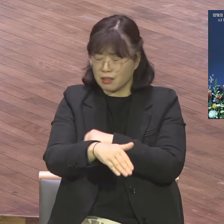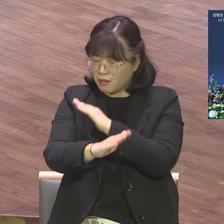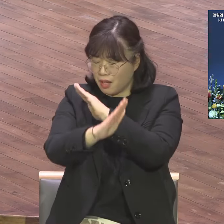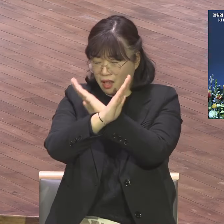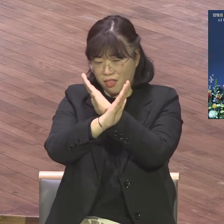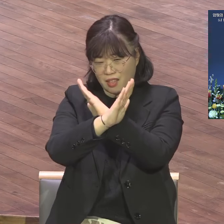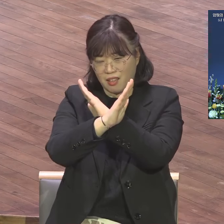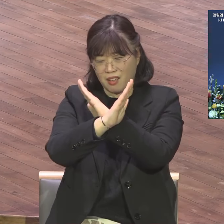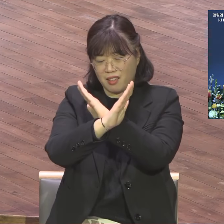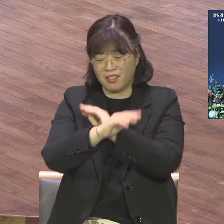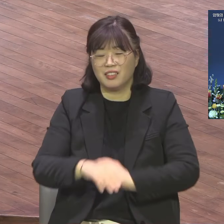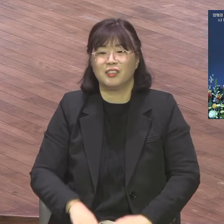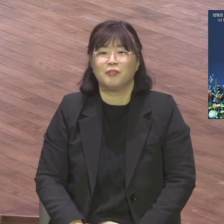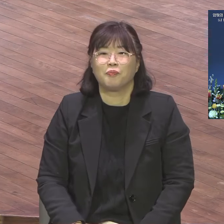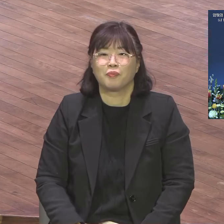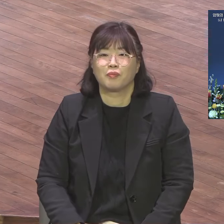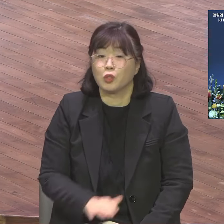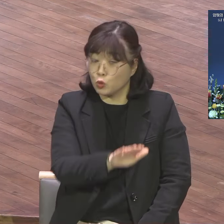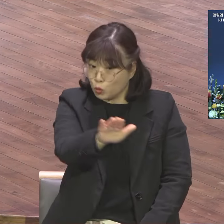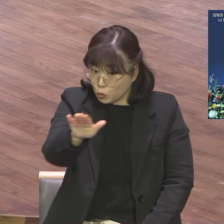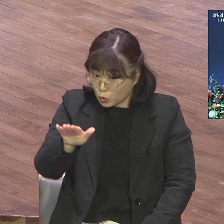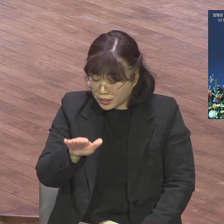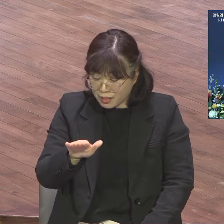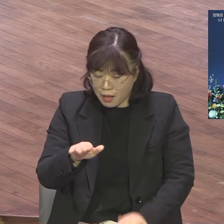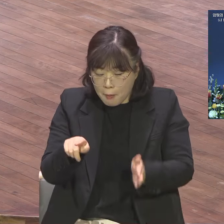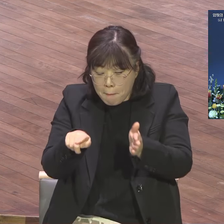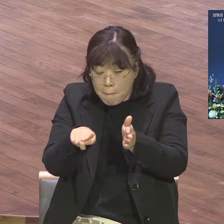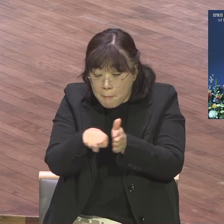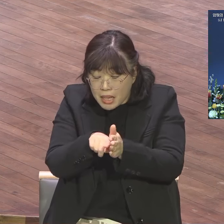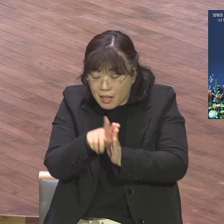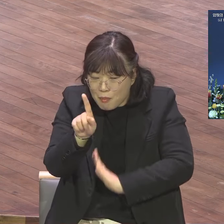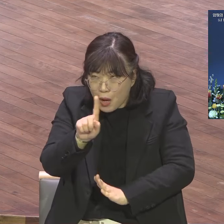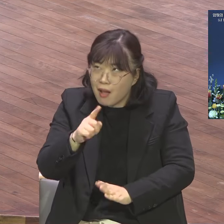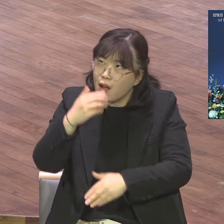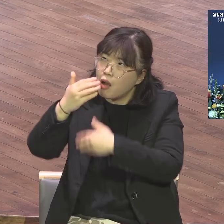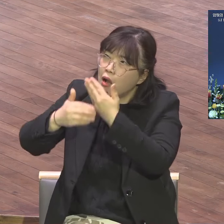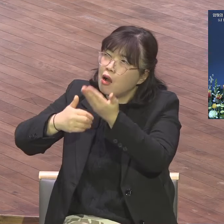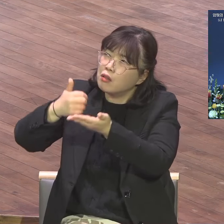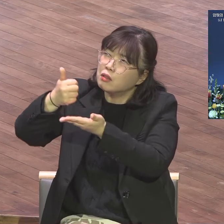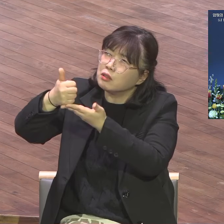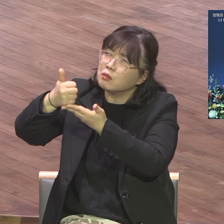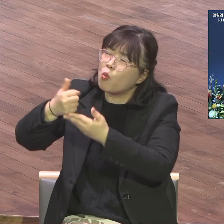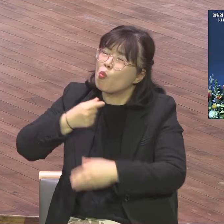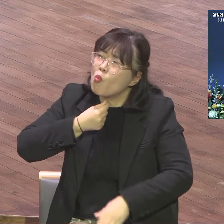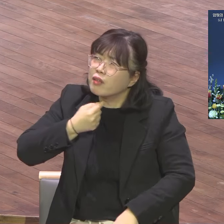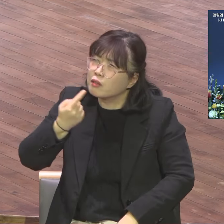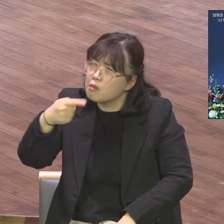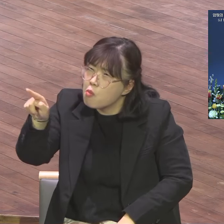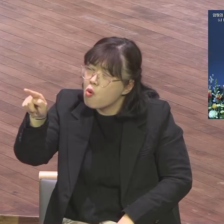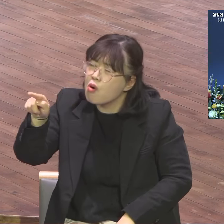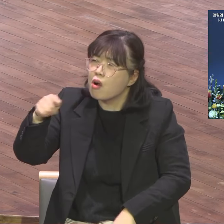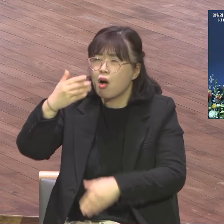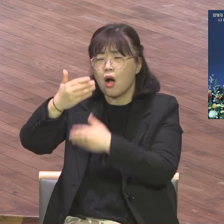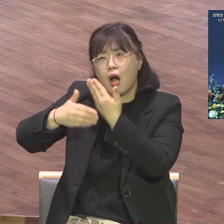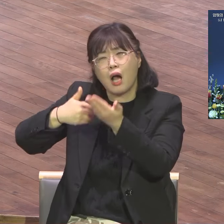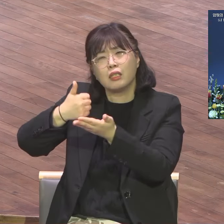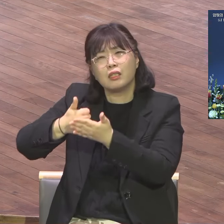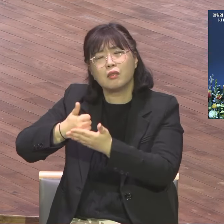하나님 앞에 내가 드릴 것이 뭐냐? 하나님 앞에서 하나님께서 하나님으로 시작한